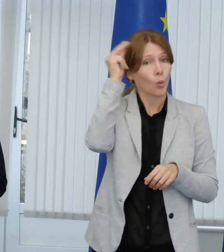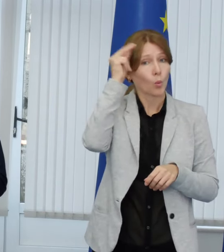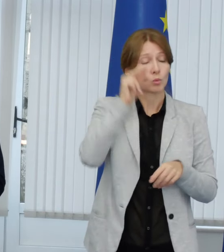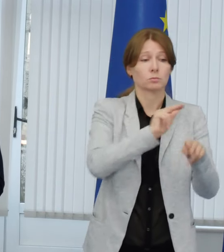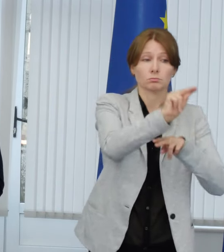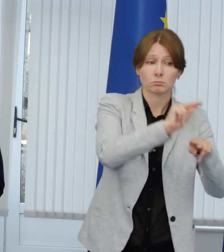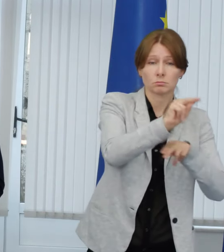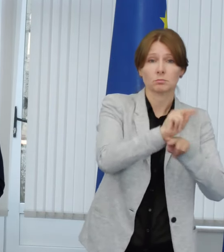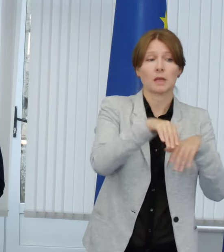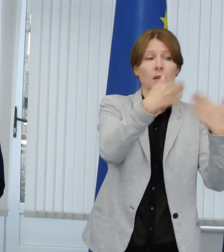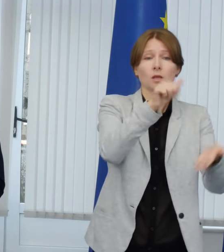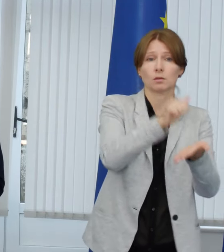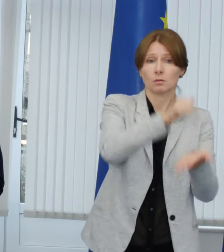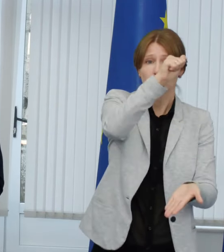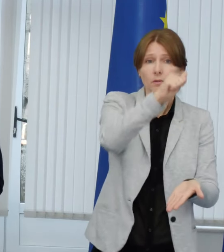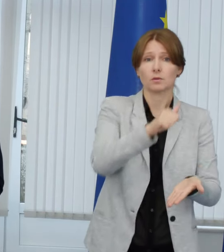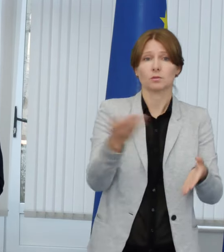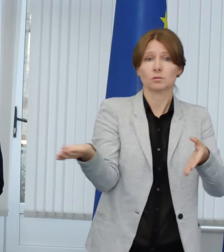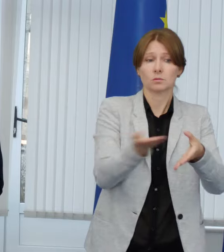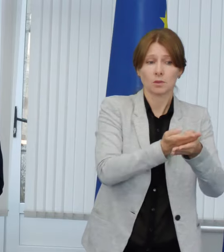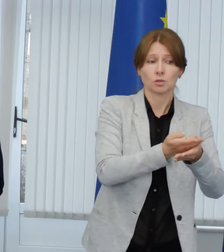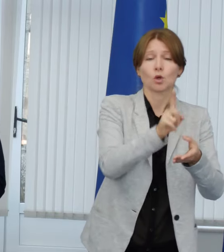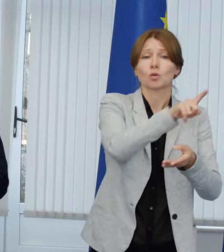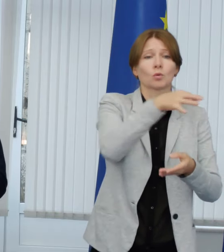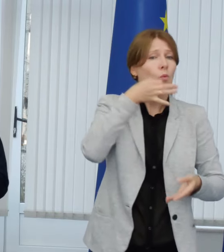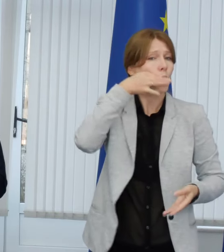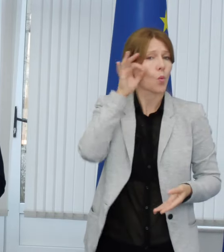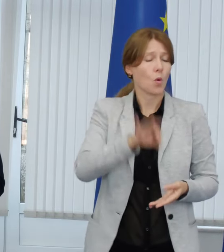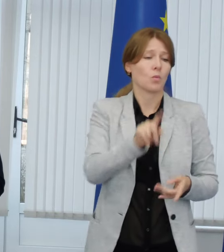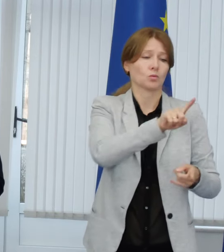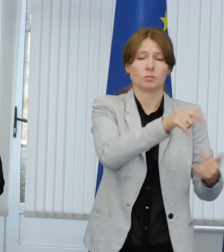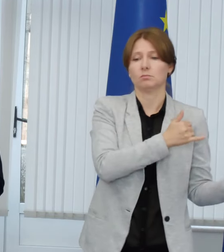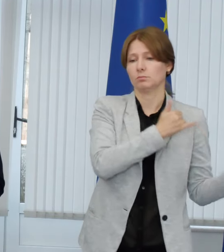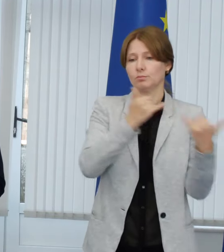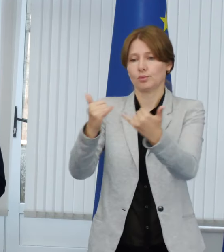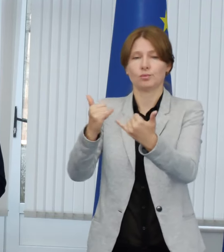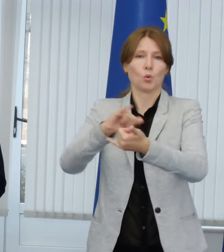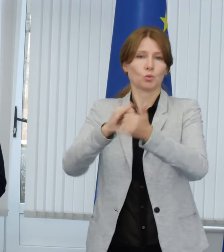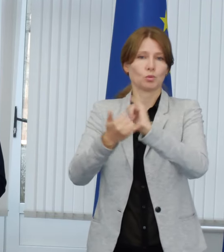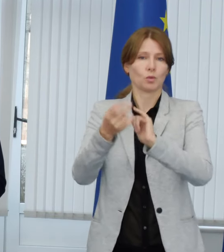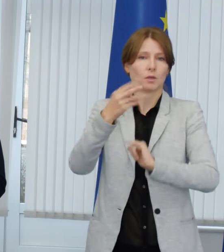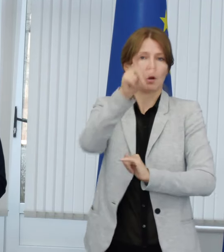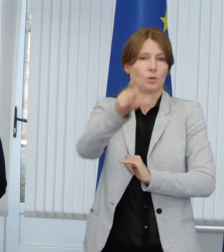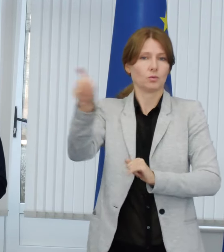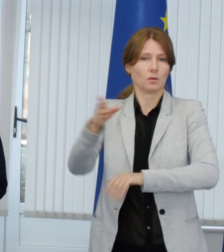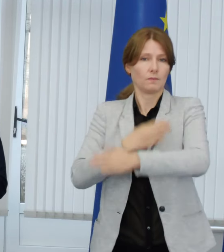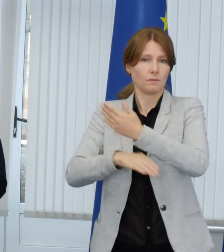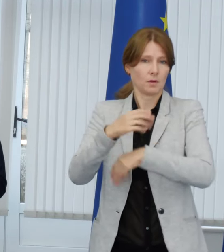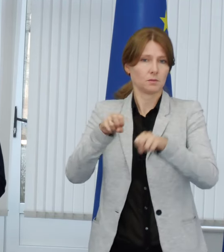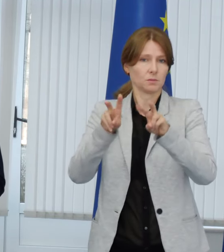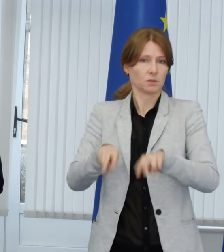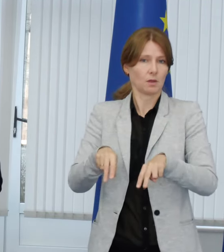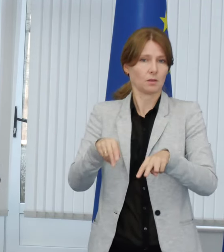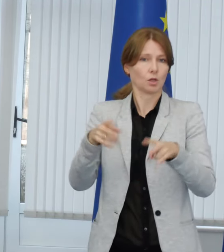certificăm, să aibă cele mai bune competențe ca să poată să ofere servicii